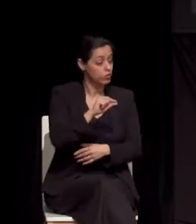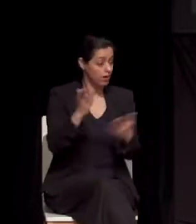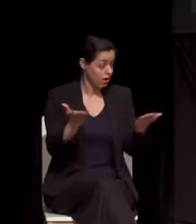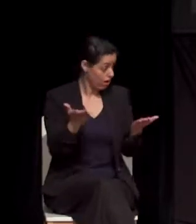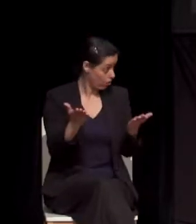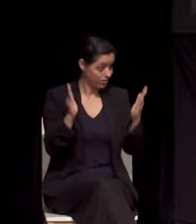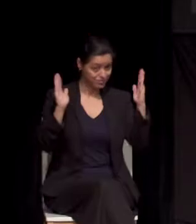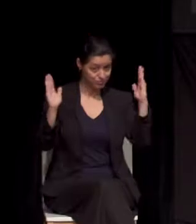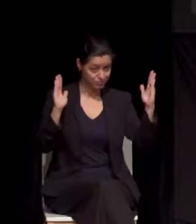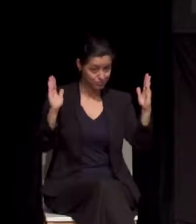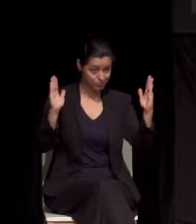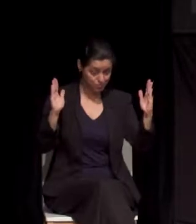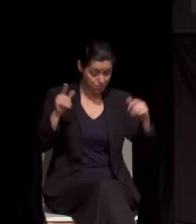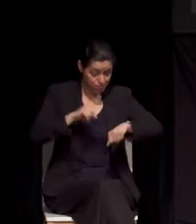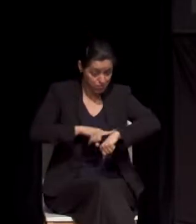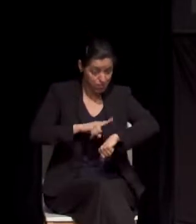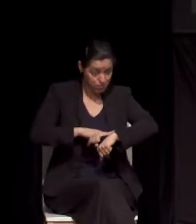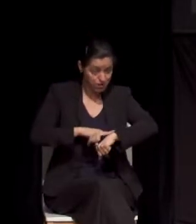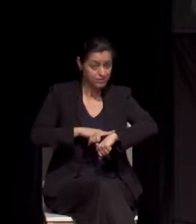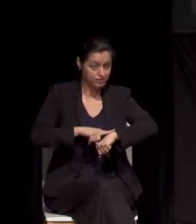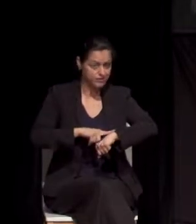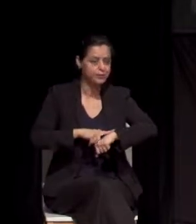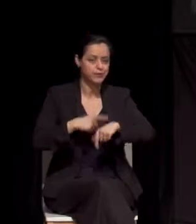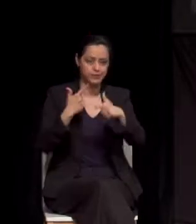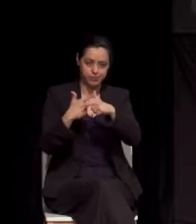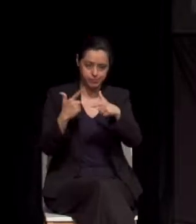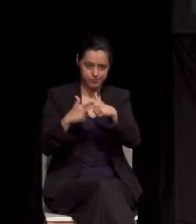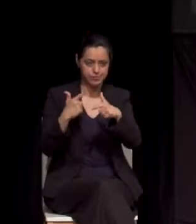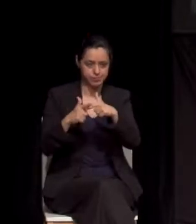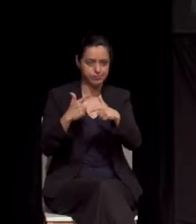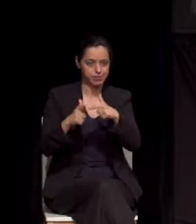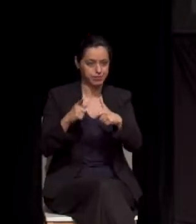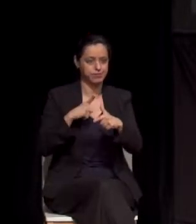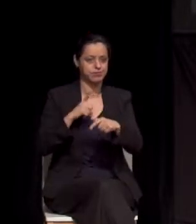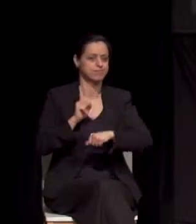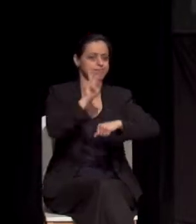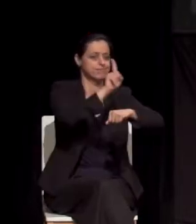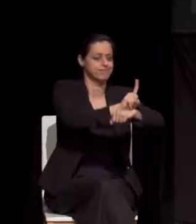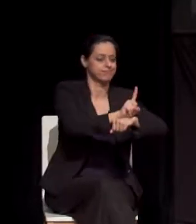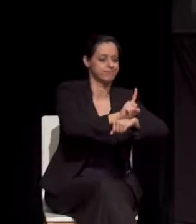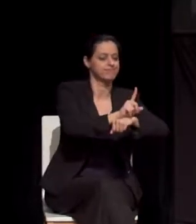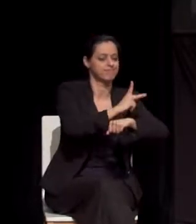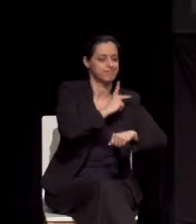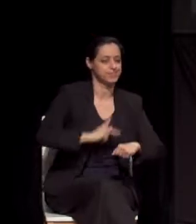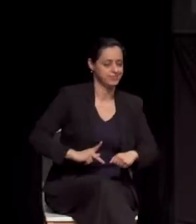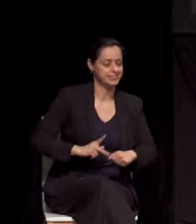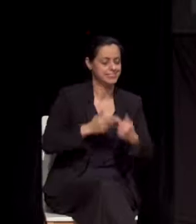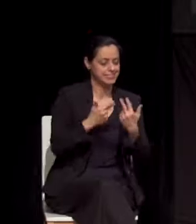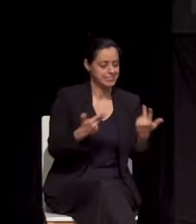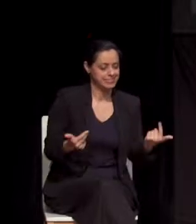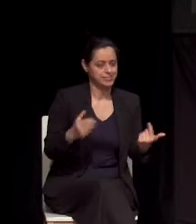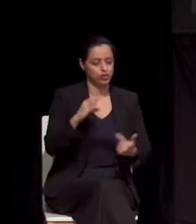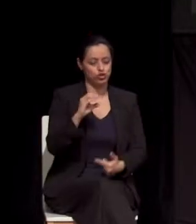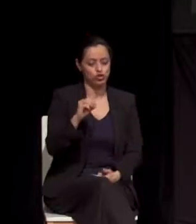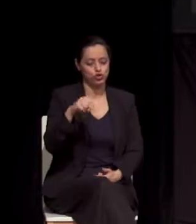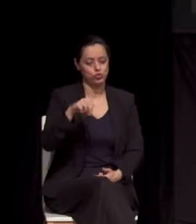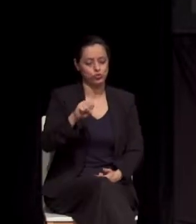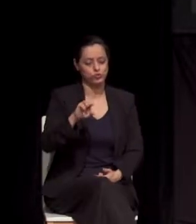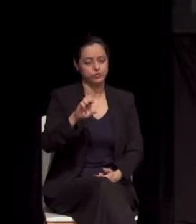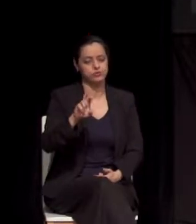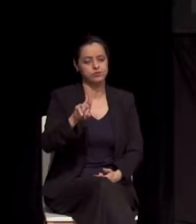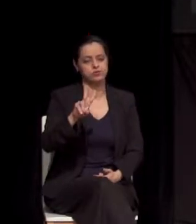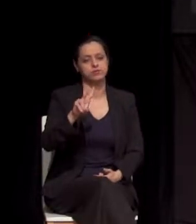hoje, desse avanço do conservadorismo, eu tento olhar para o que aconteceu antes, para ter essa referência